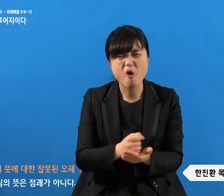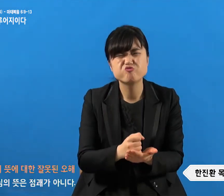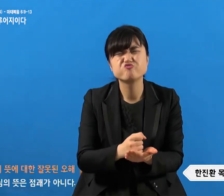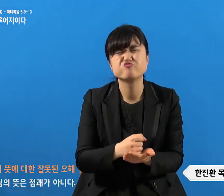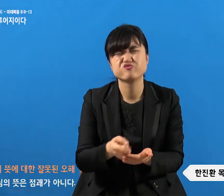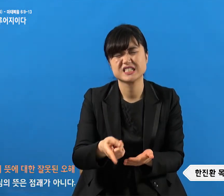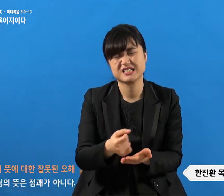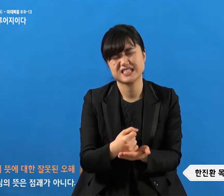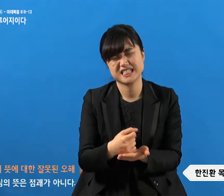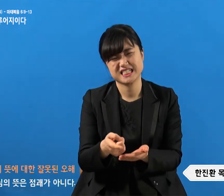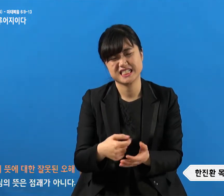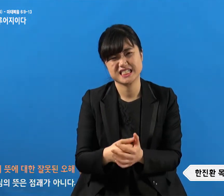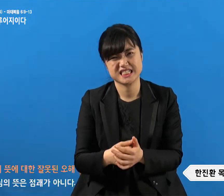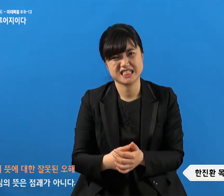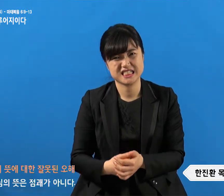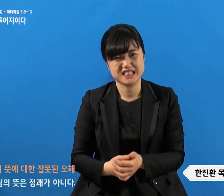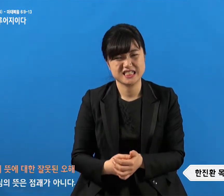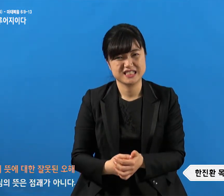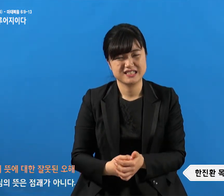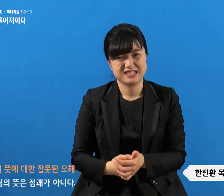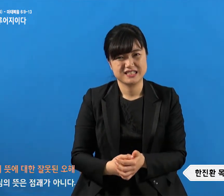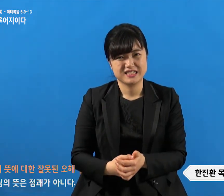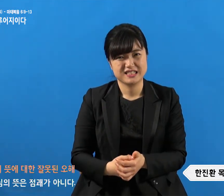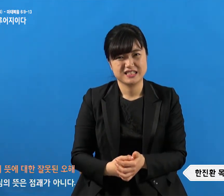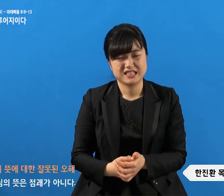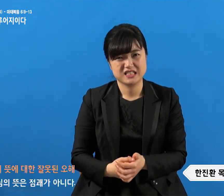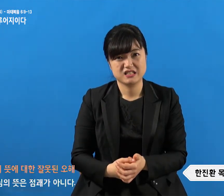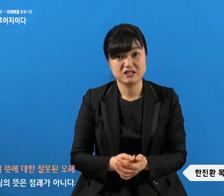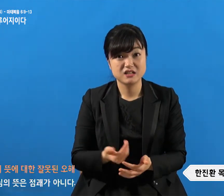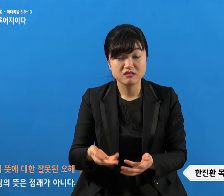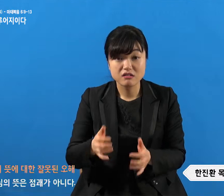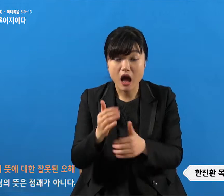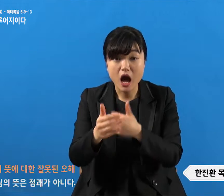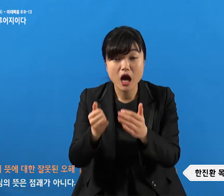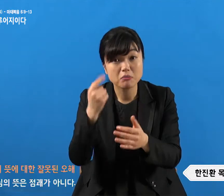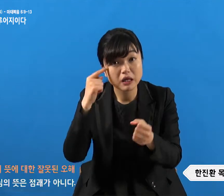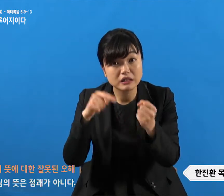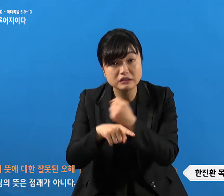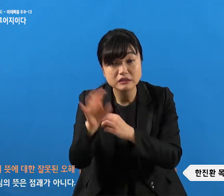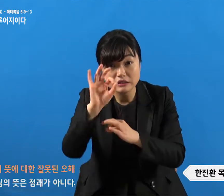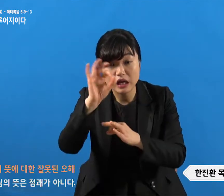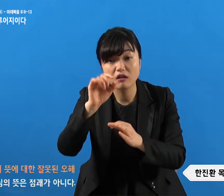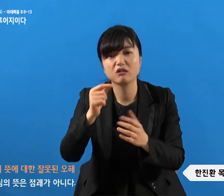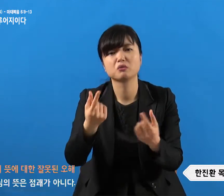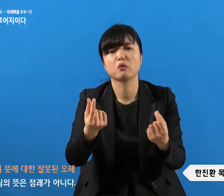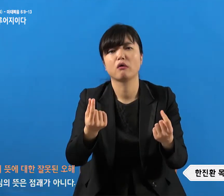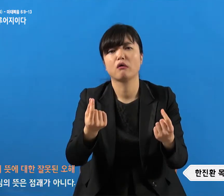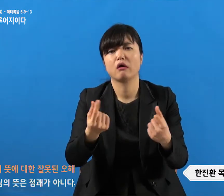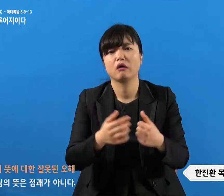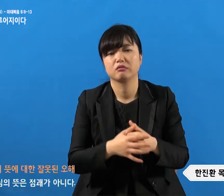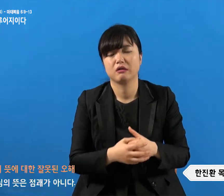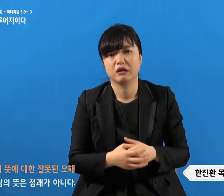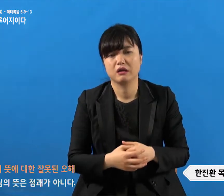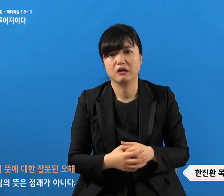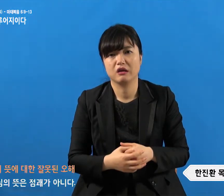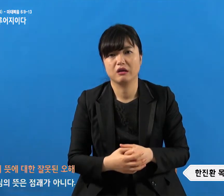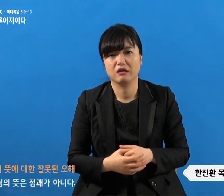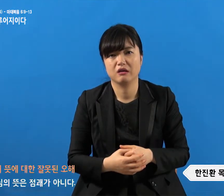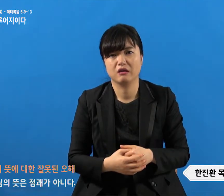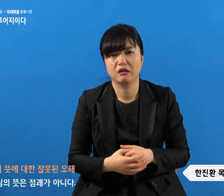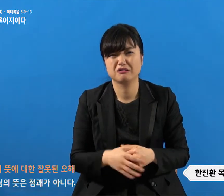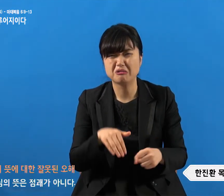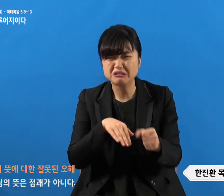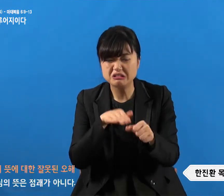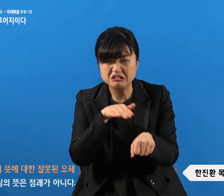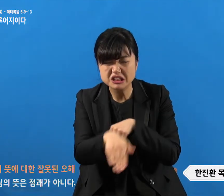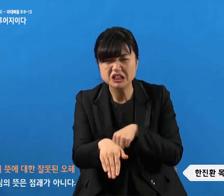순전히 우연이고 요행이지 않습니까? 그런데 하나님의 뜻을 찾는다고 하면서 그런 식으로 이렇게